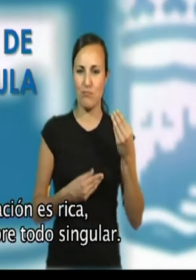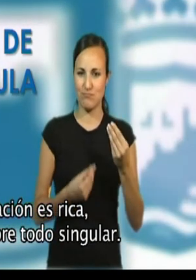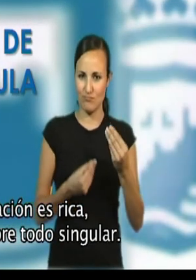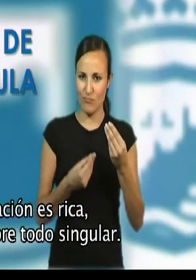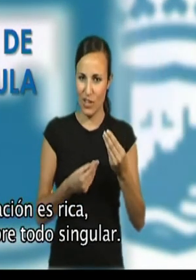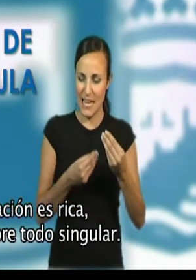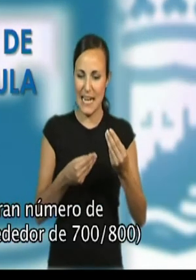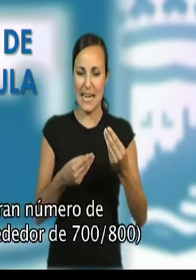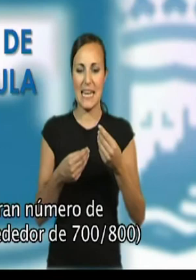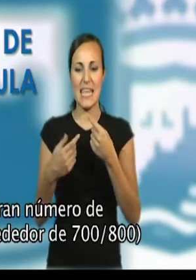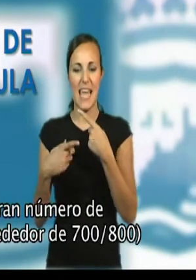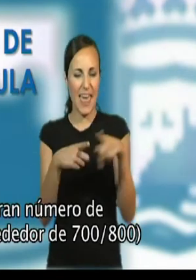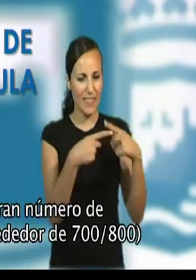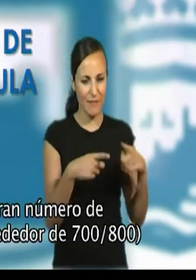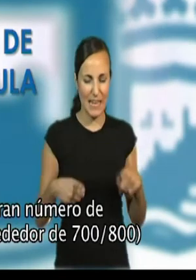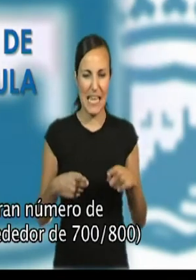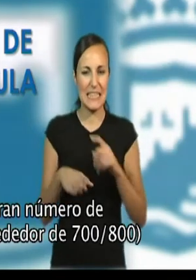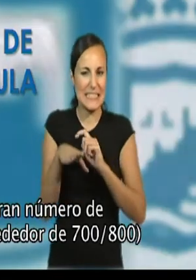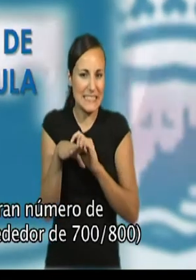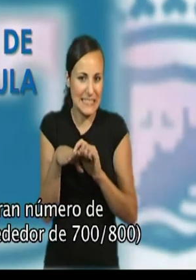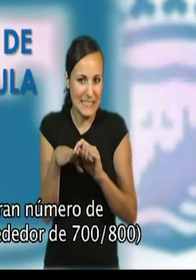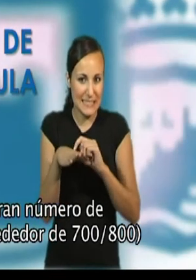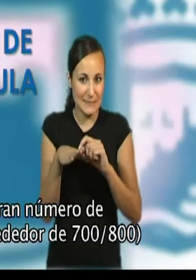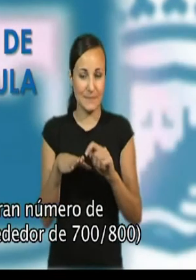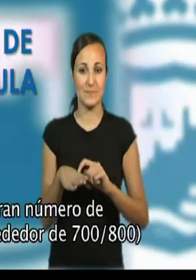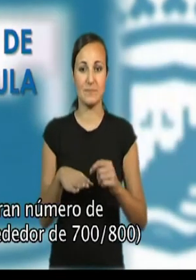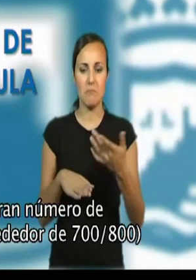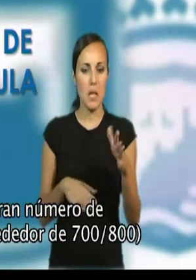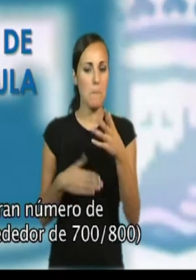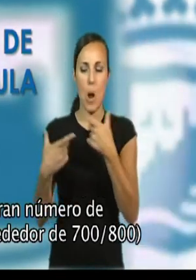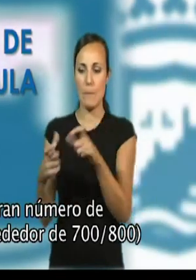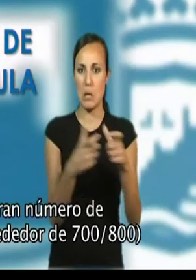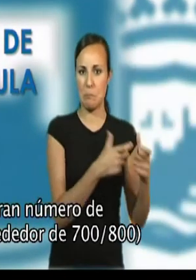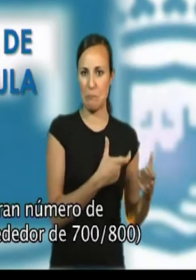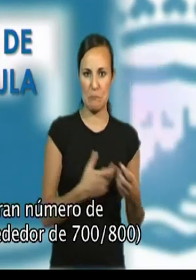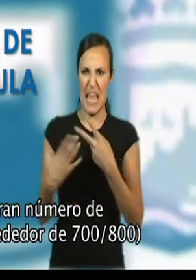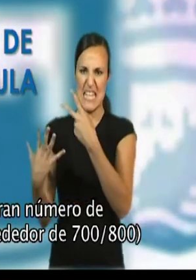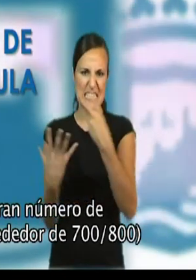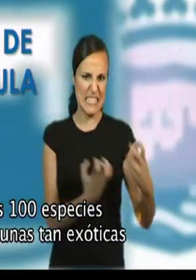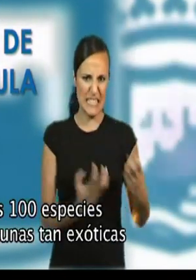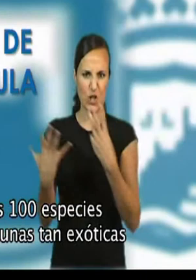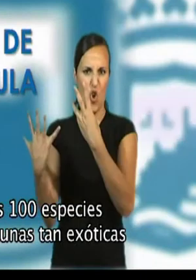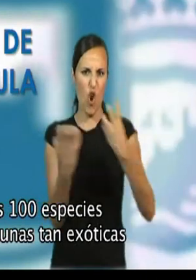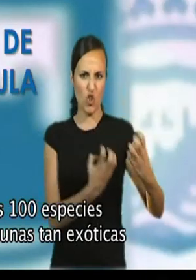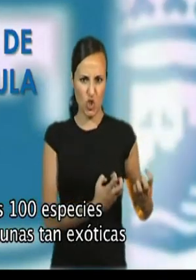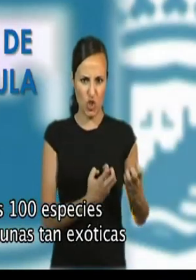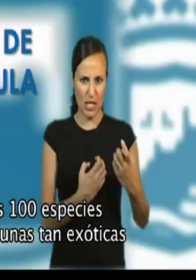todo singular. Reúne un gran número de ejemplares, alrededor de 700 a 800, de al menos 100